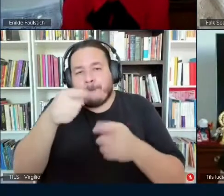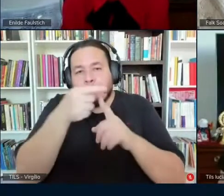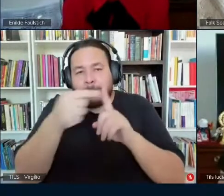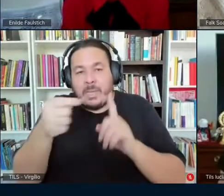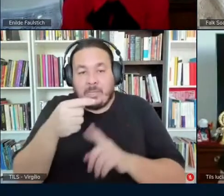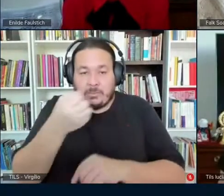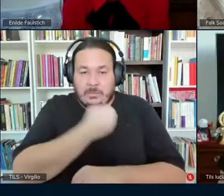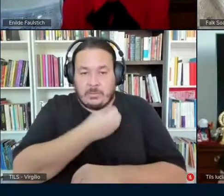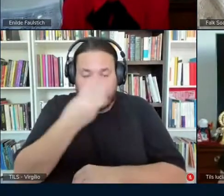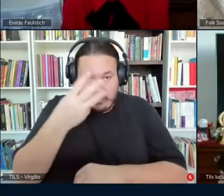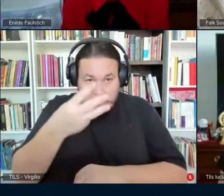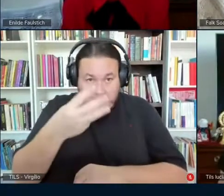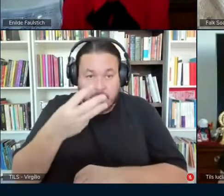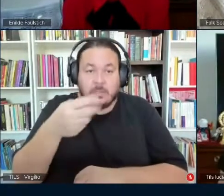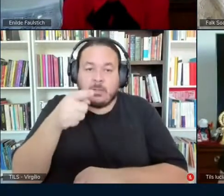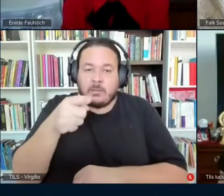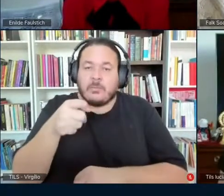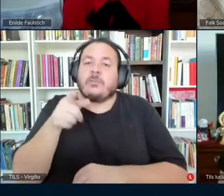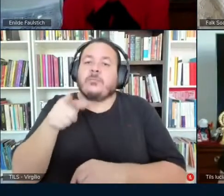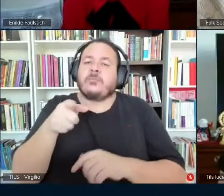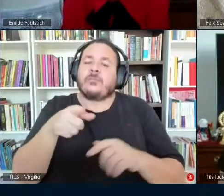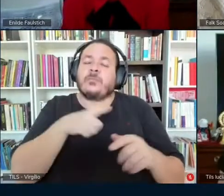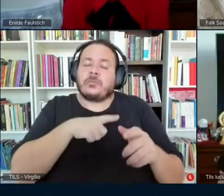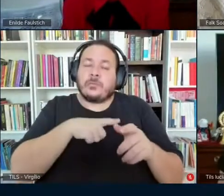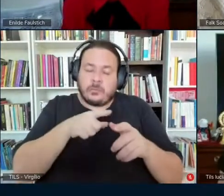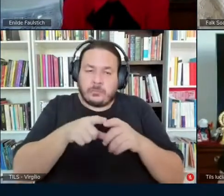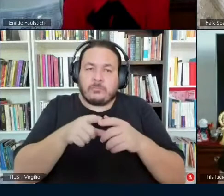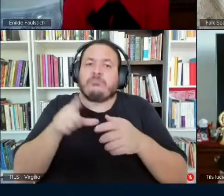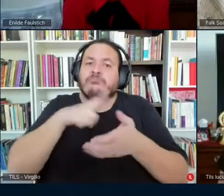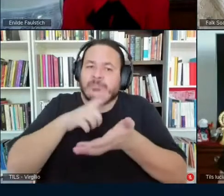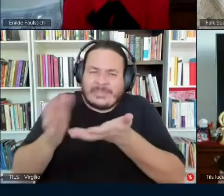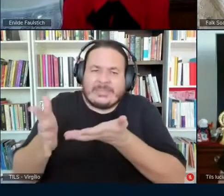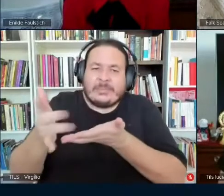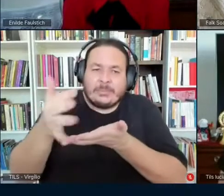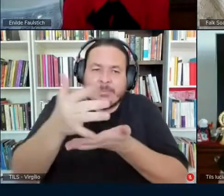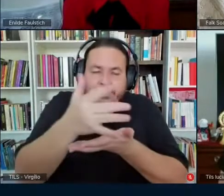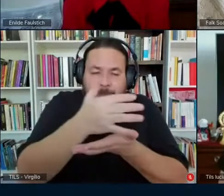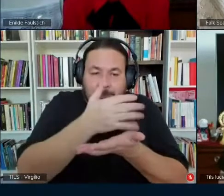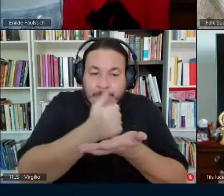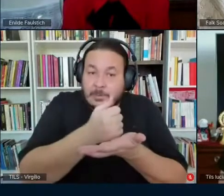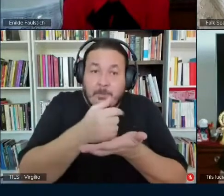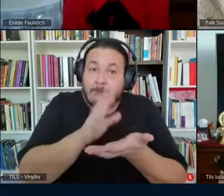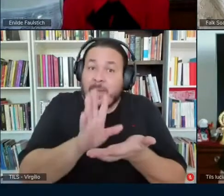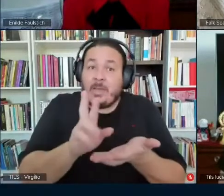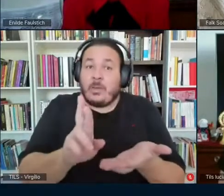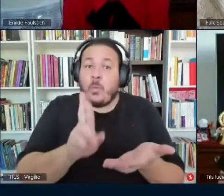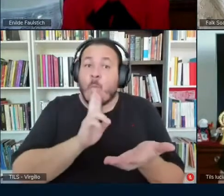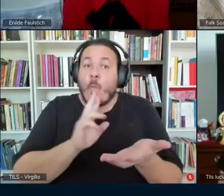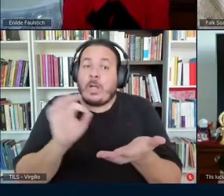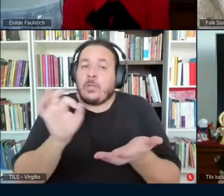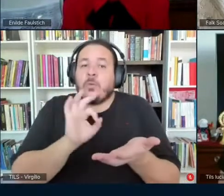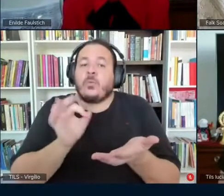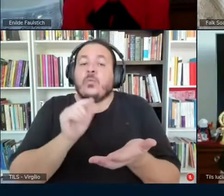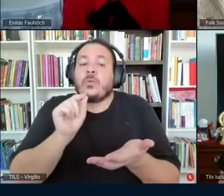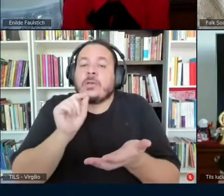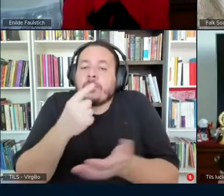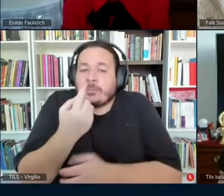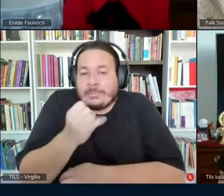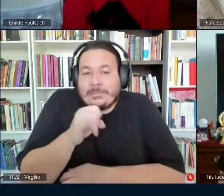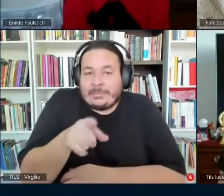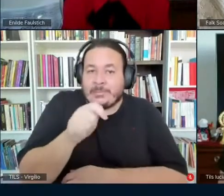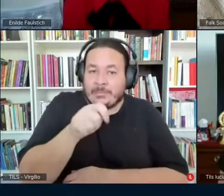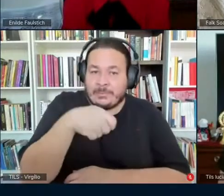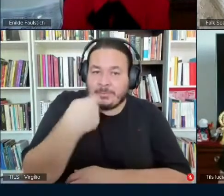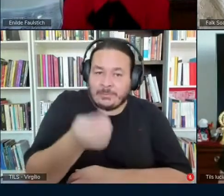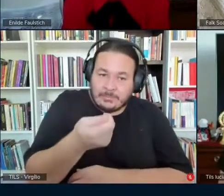traz um quadro, você faz esse levantamento, mas não me diz se algum desses sinais